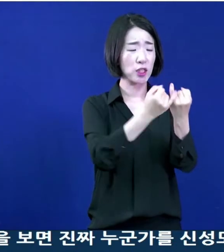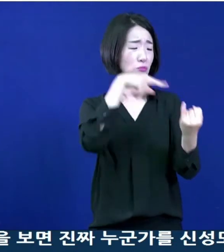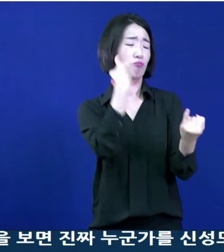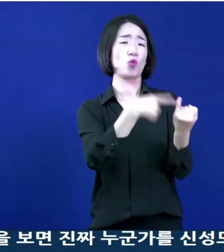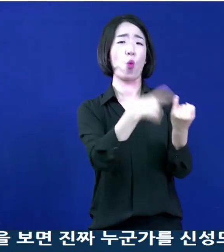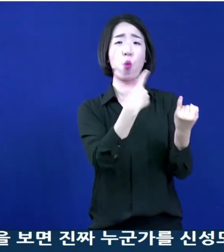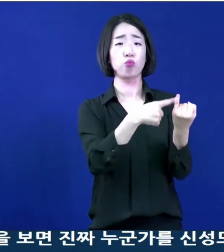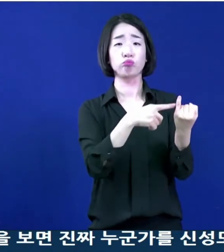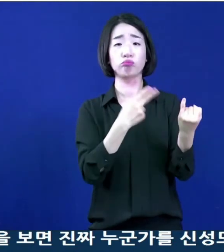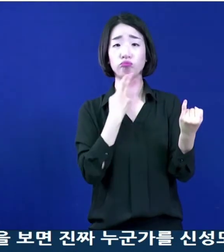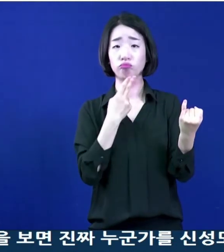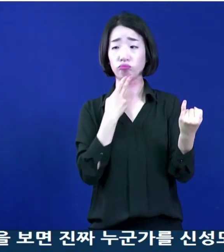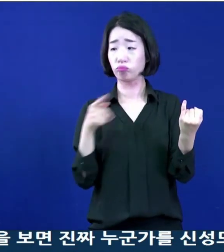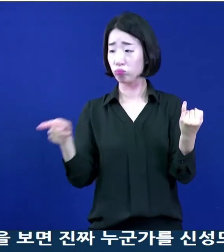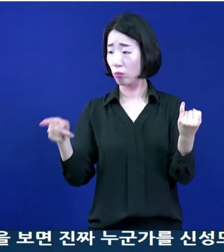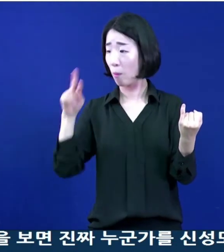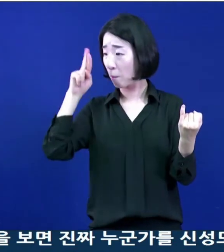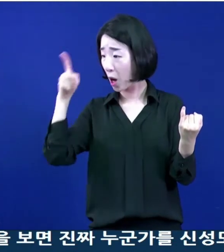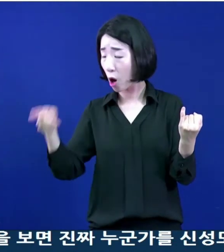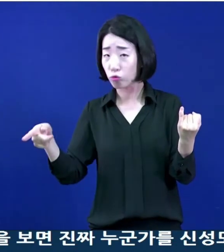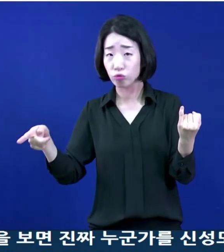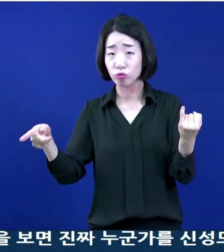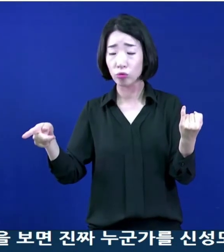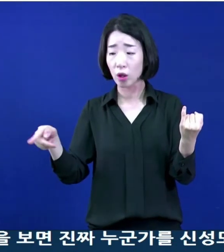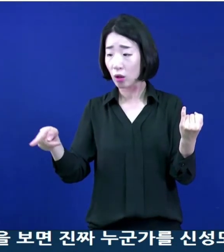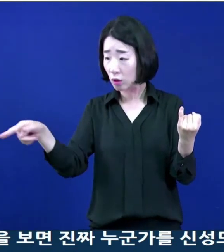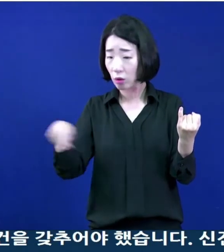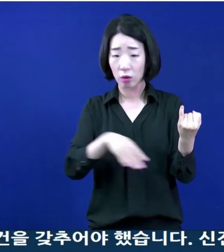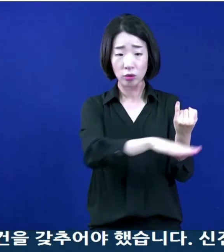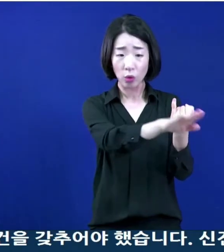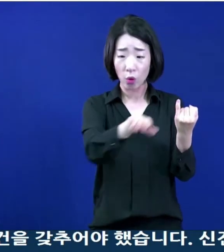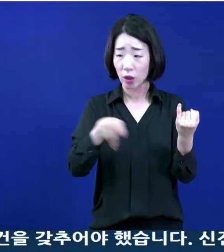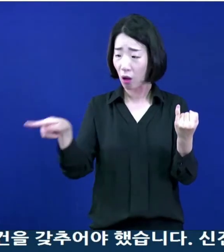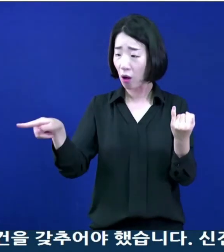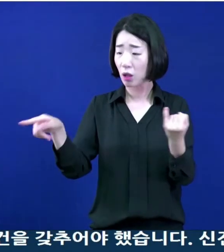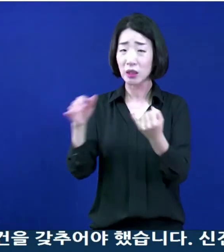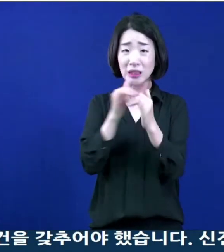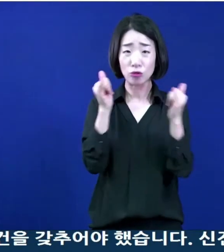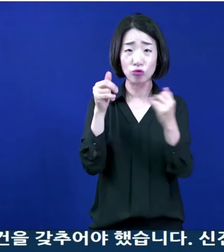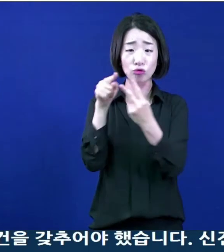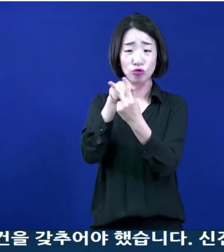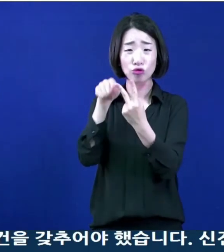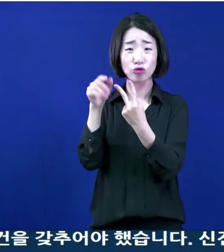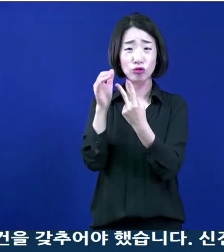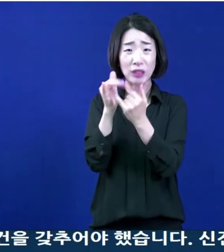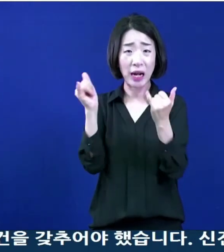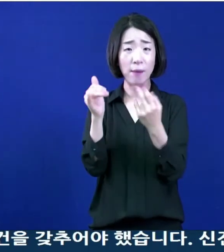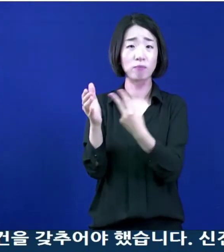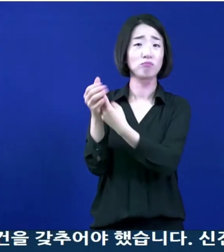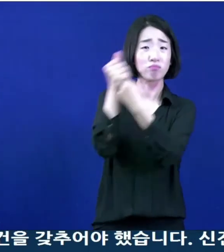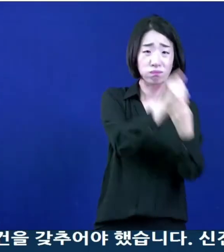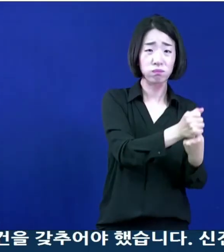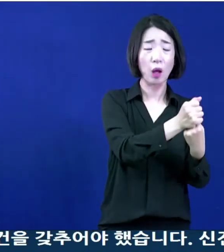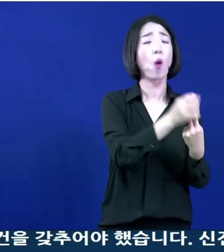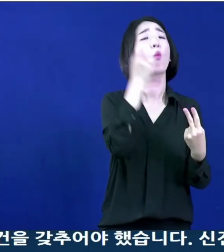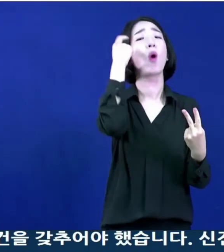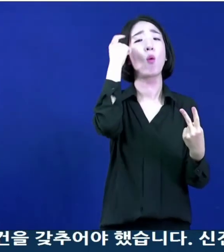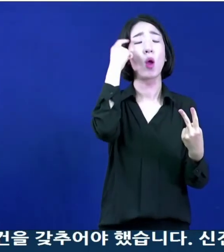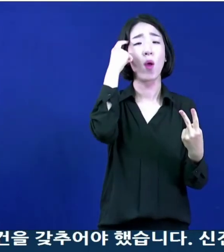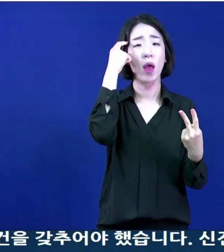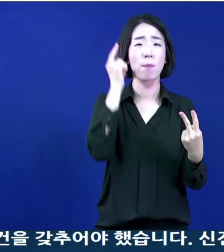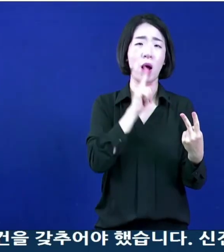비방하지도 아니한 이 사람들을 너희가 붙잡았으니. 바울이 한 얘기는 뭐냐면 손으로